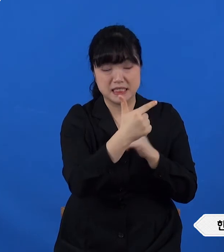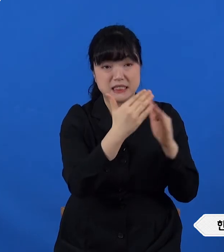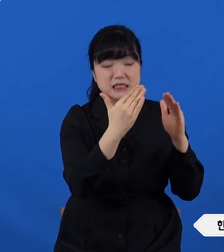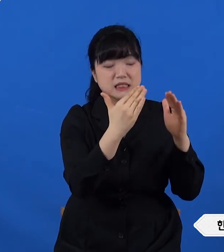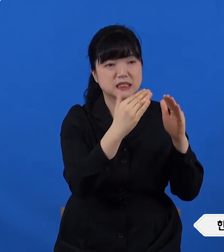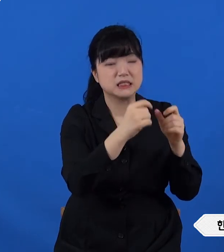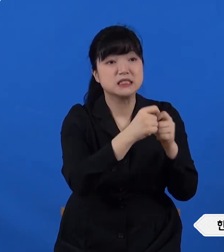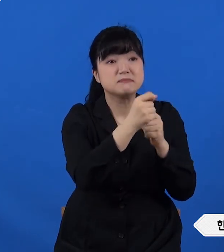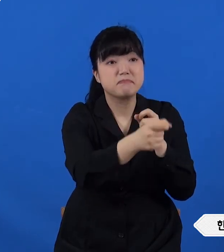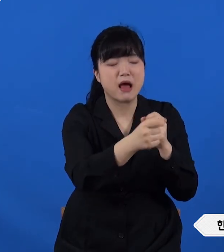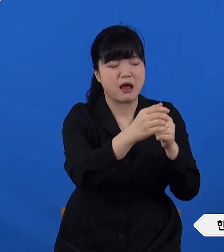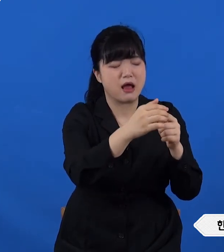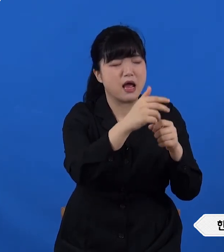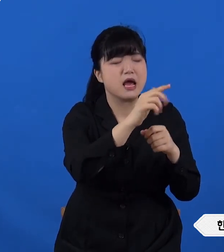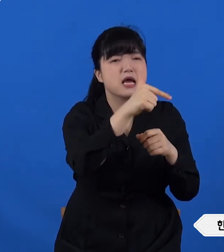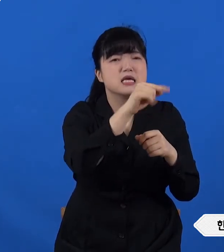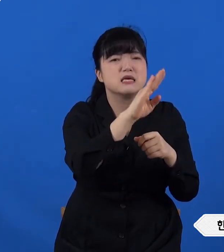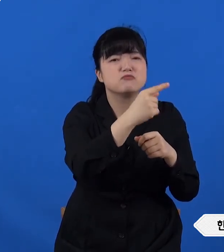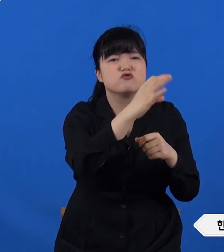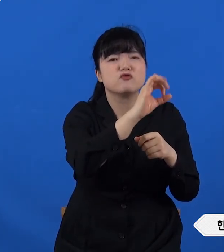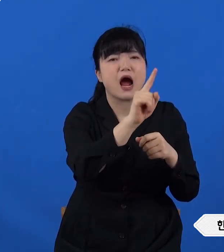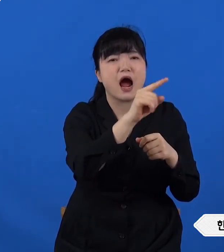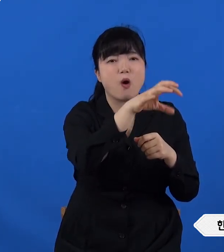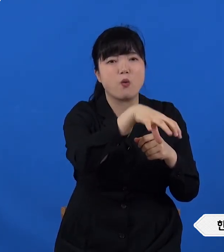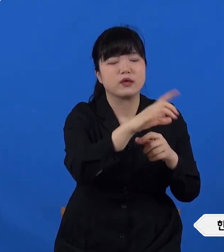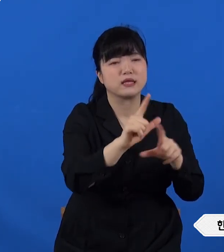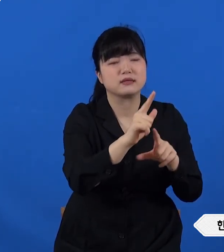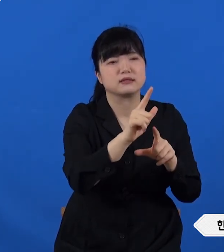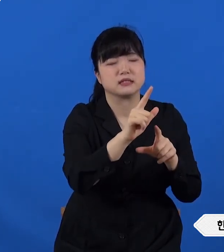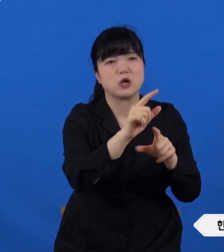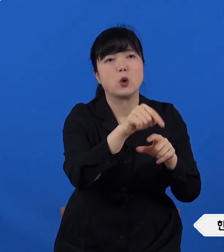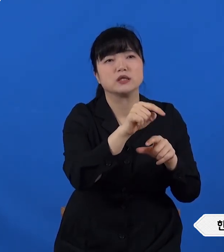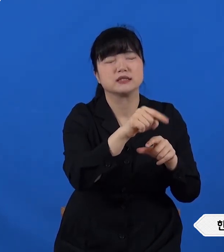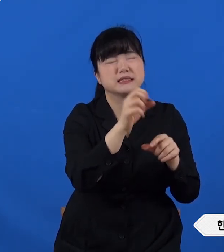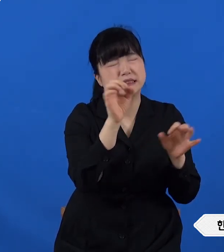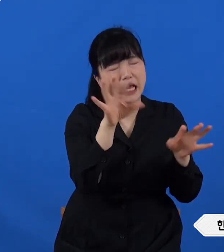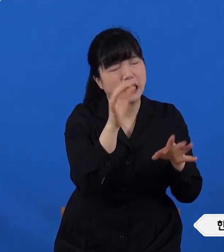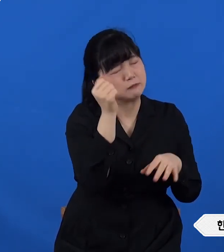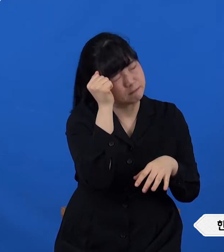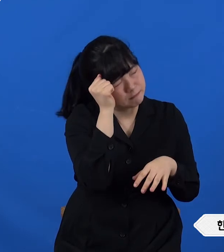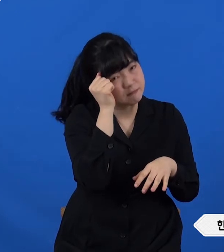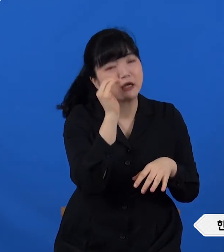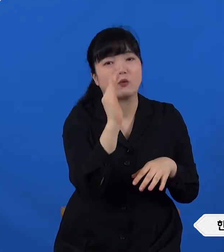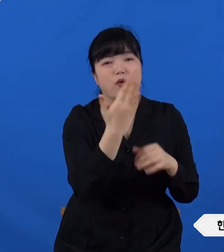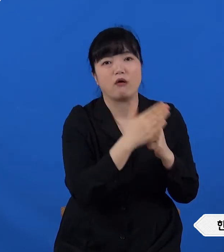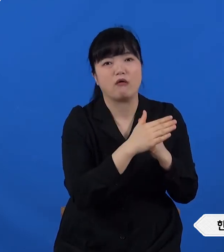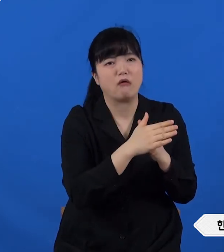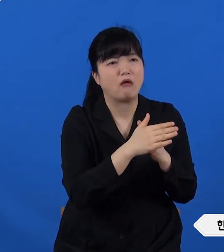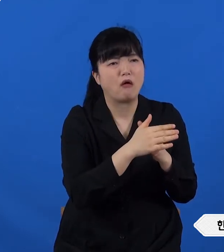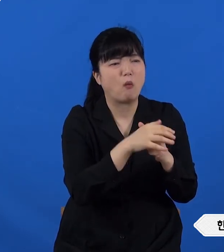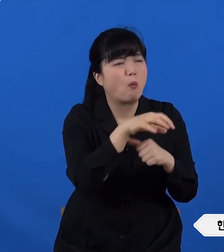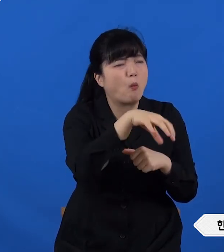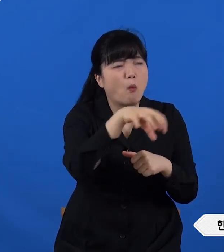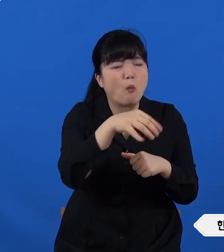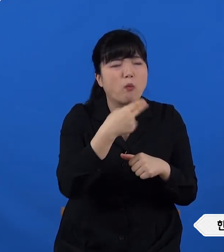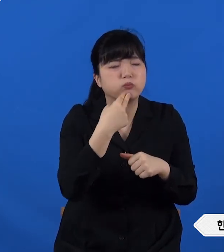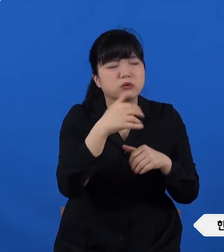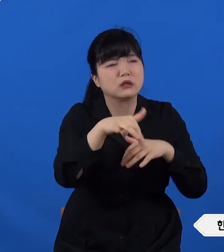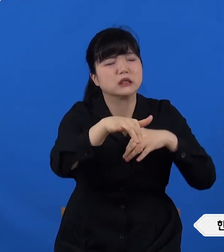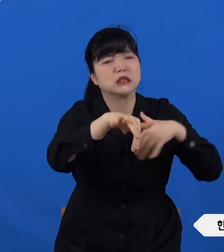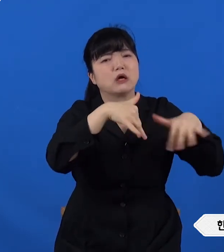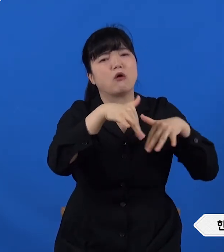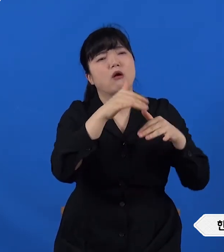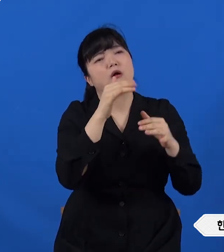기브아라는 곳에서 하루를 유숙하게 되었습니다. 마땅히 머물 데가 없어서 길에 앉아